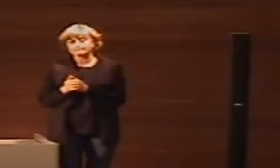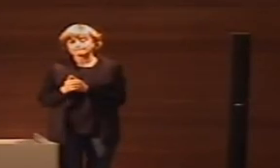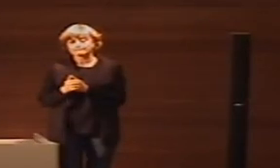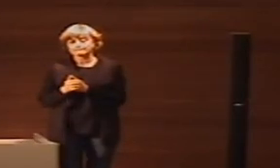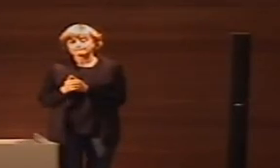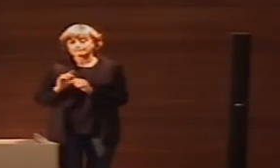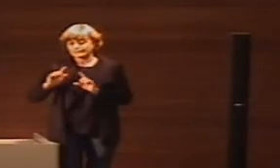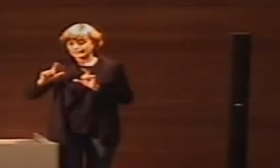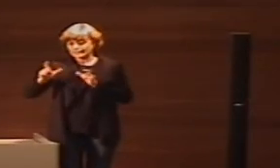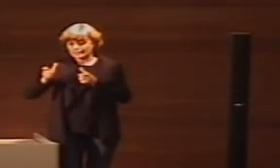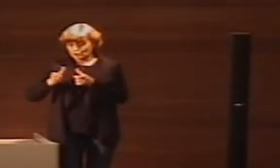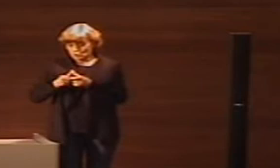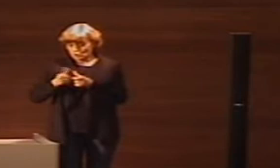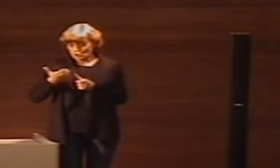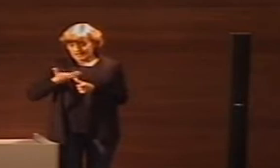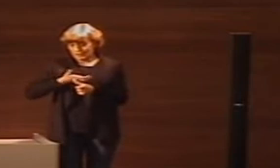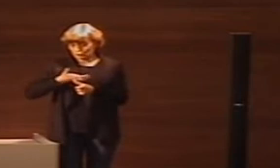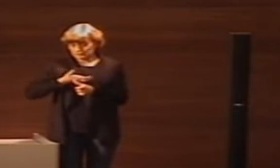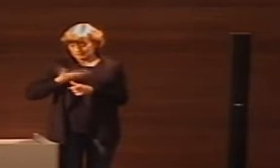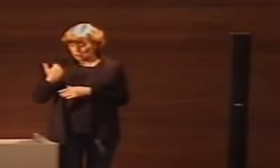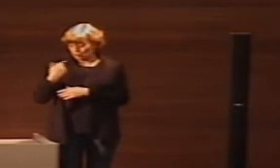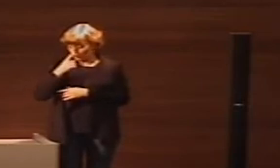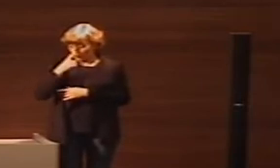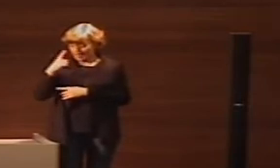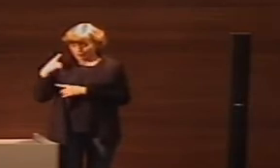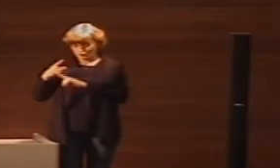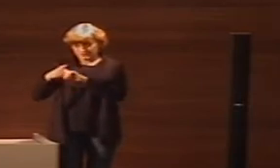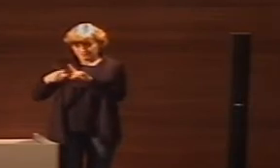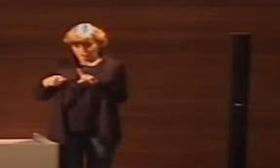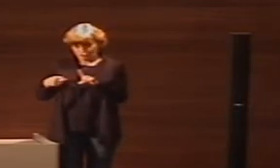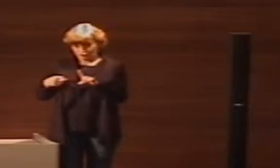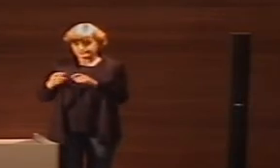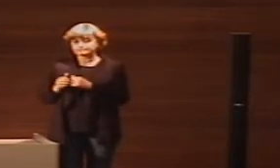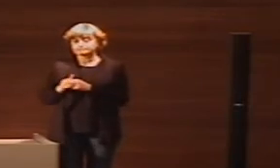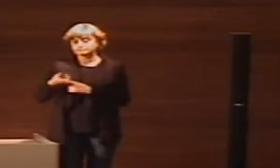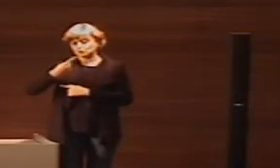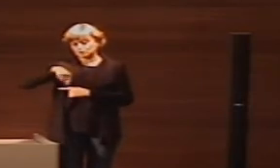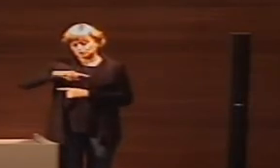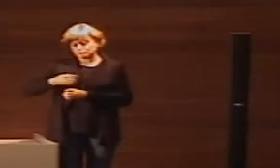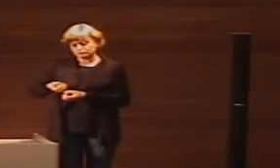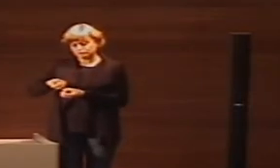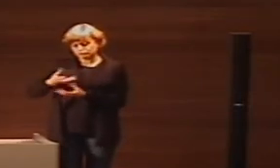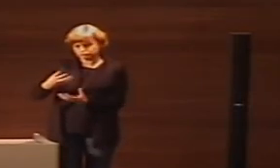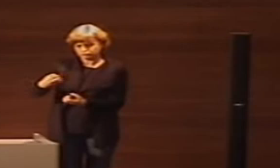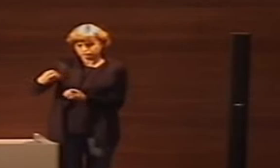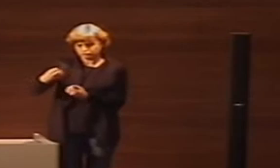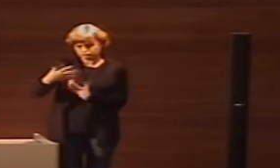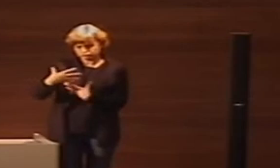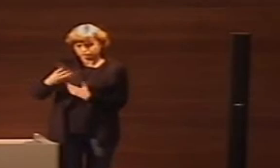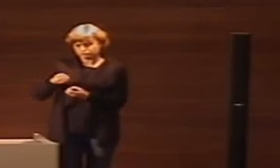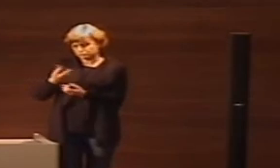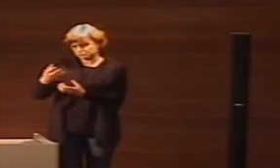los dimos en una reunión que tuvimos con el ayuntamiento hace año y medio, y desde luego ninguno de los